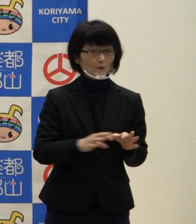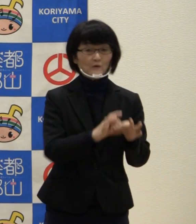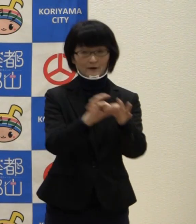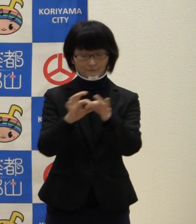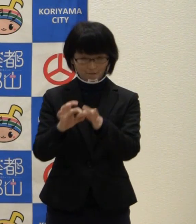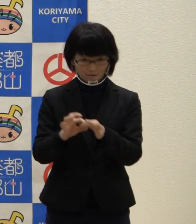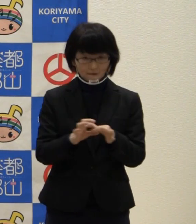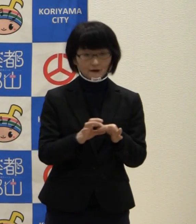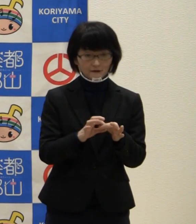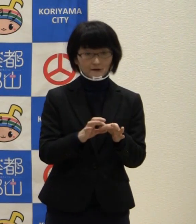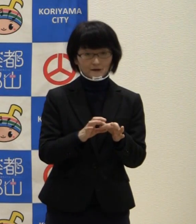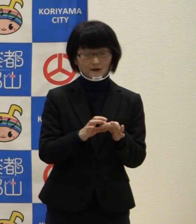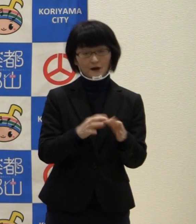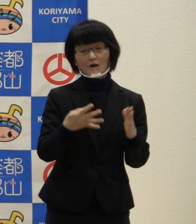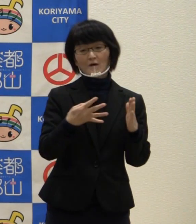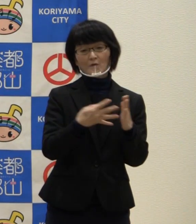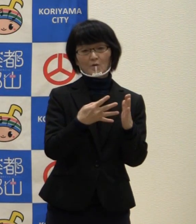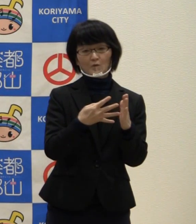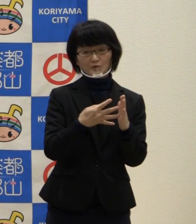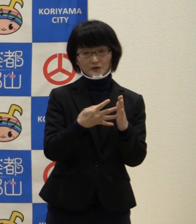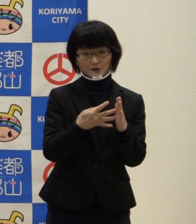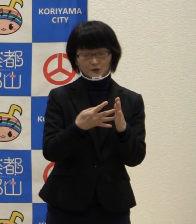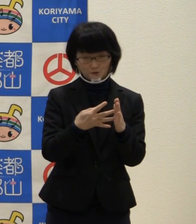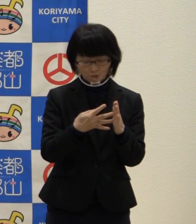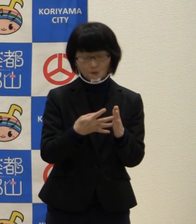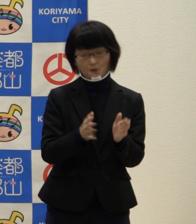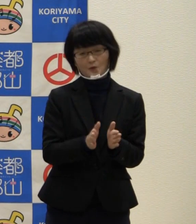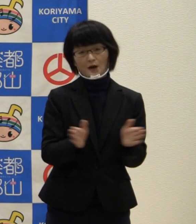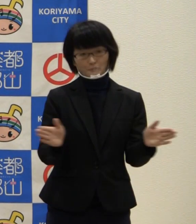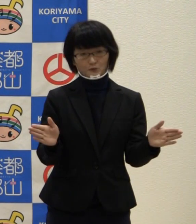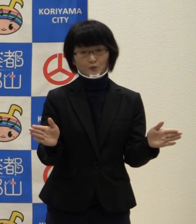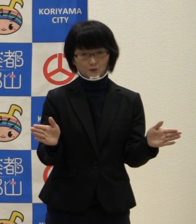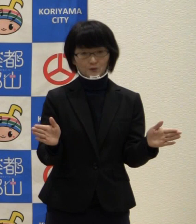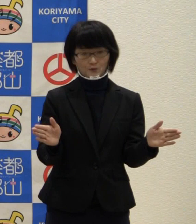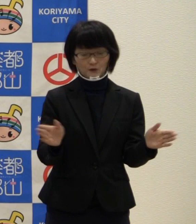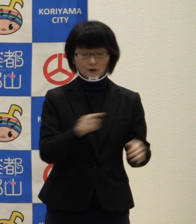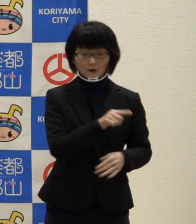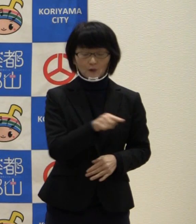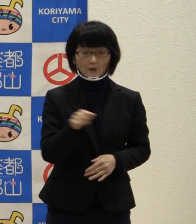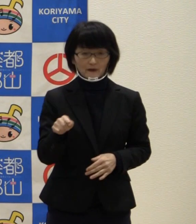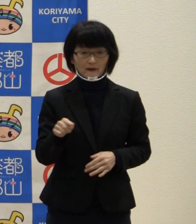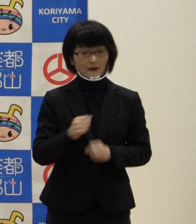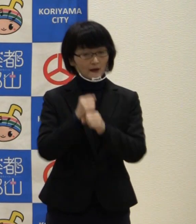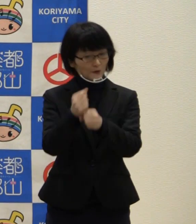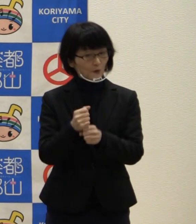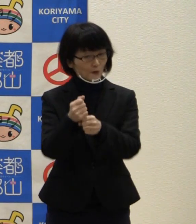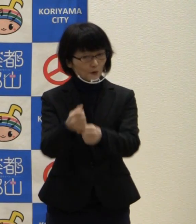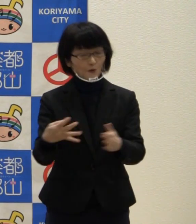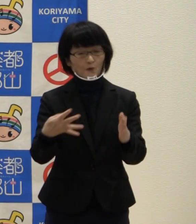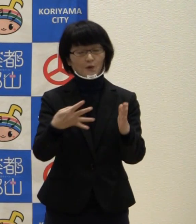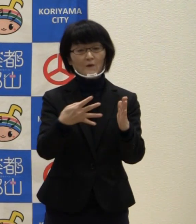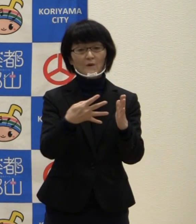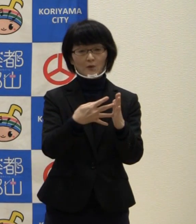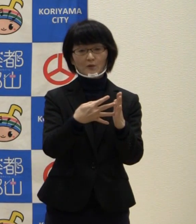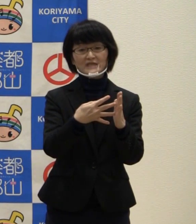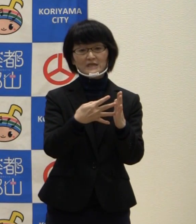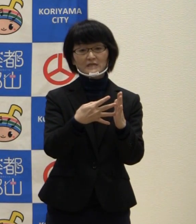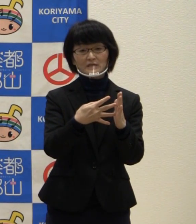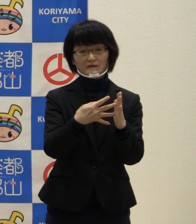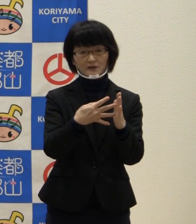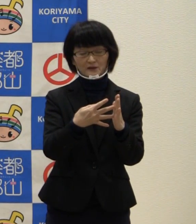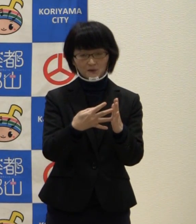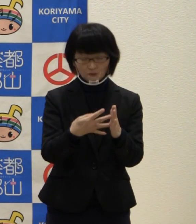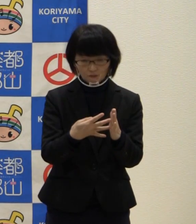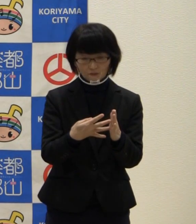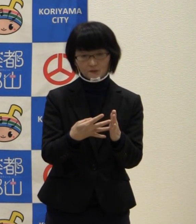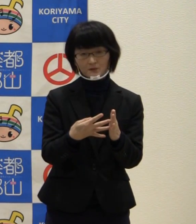法人の質的量的拡充につきまして、それぞれ農業法人さんの、経営